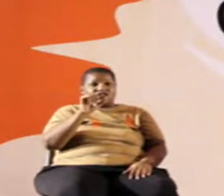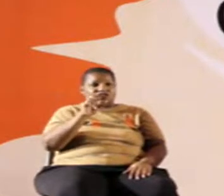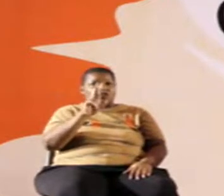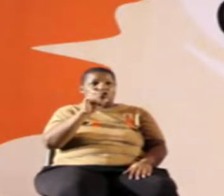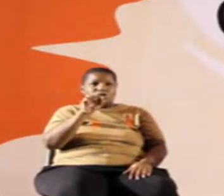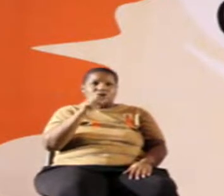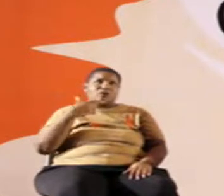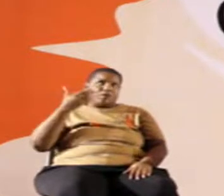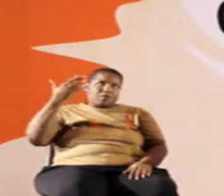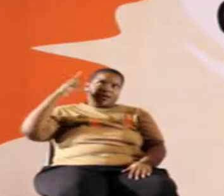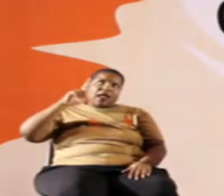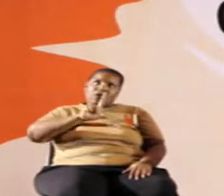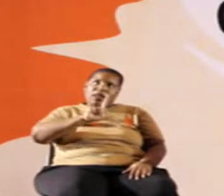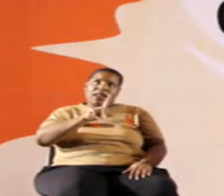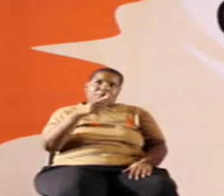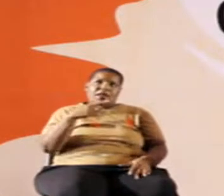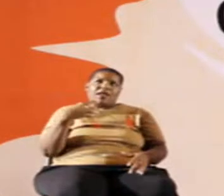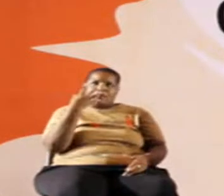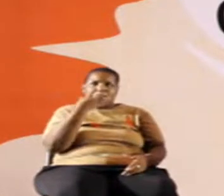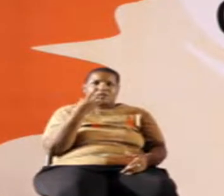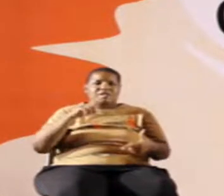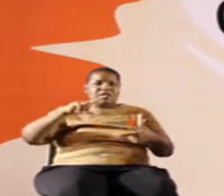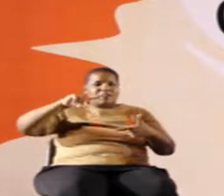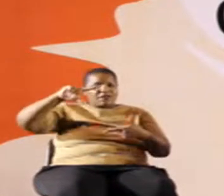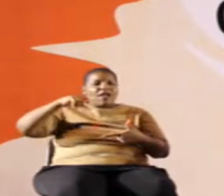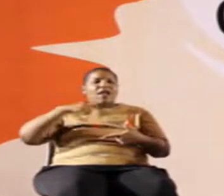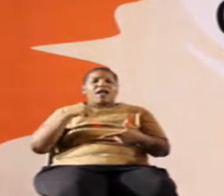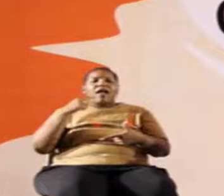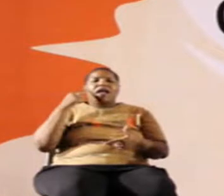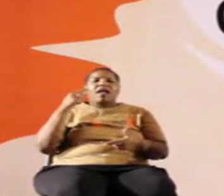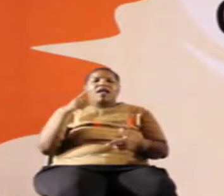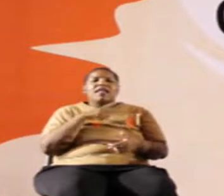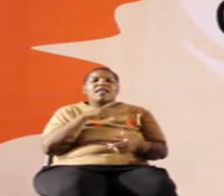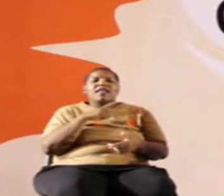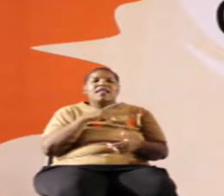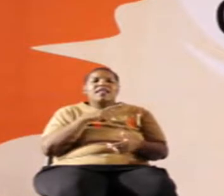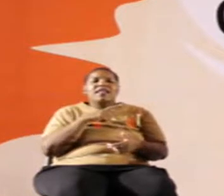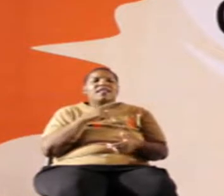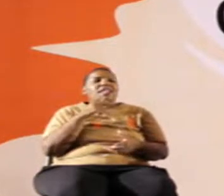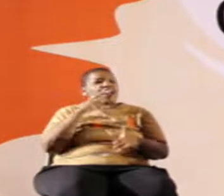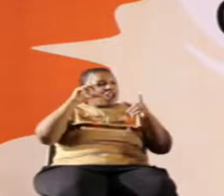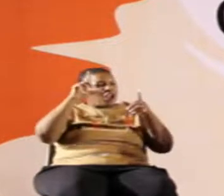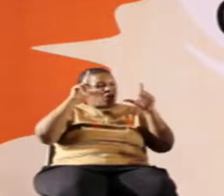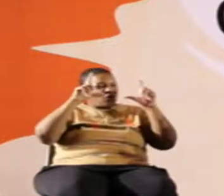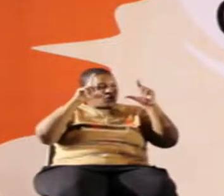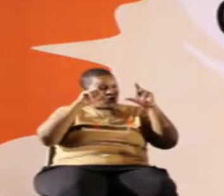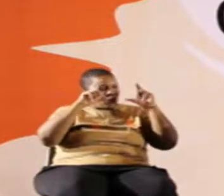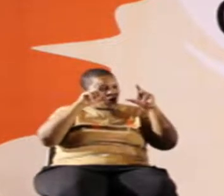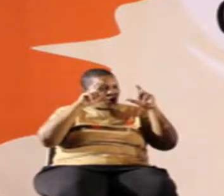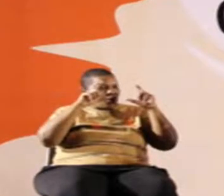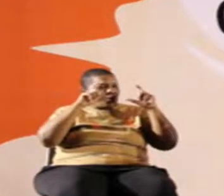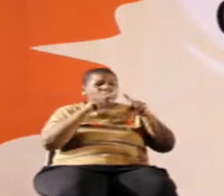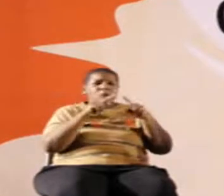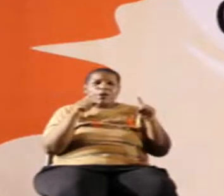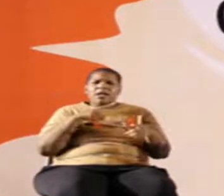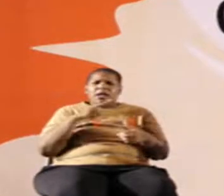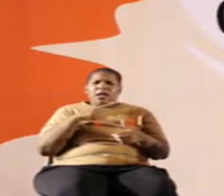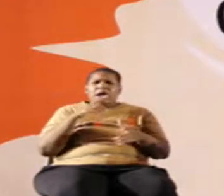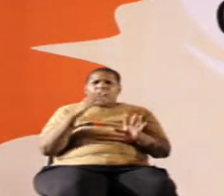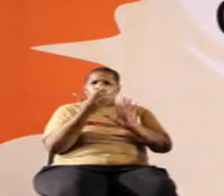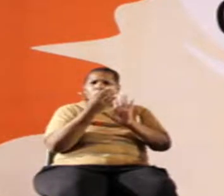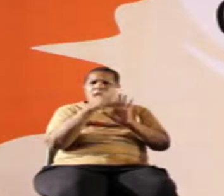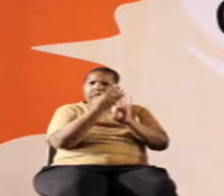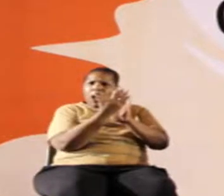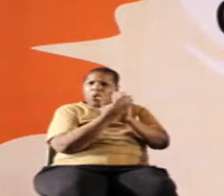né? Então, e aí tem... É a foto dela, mas tem uma coisa assim, em alto